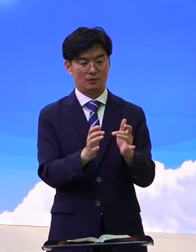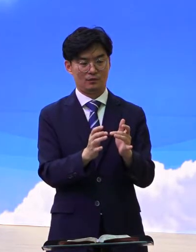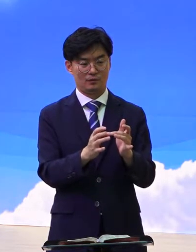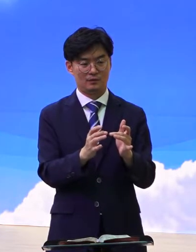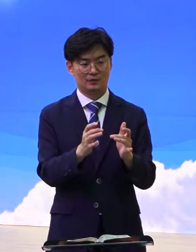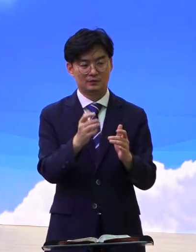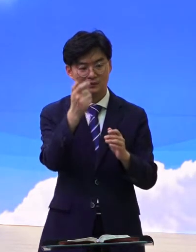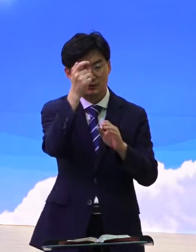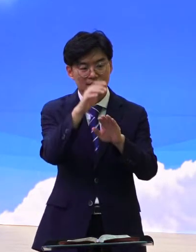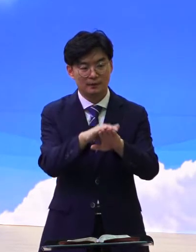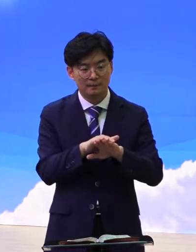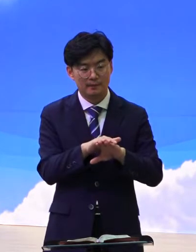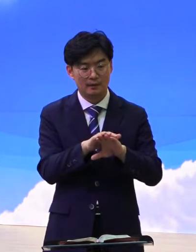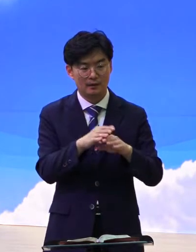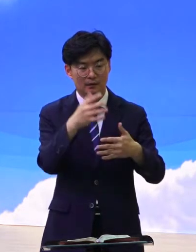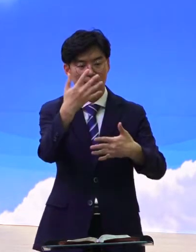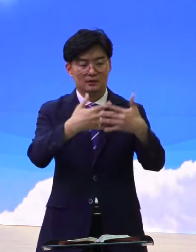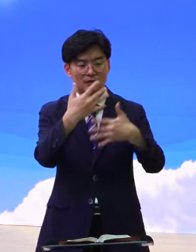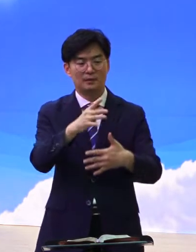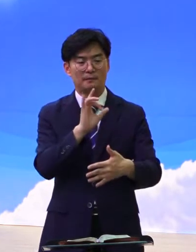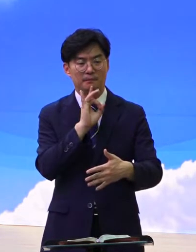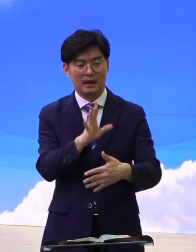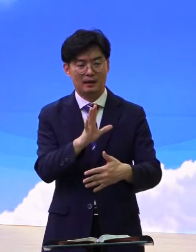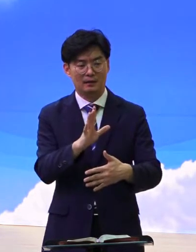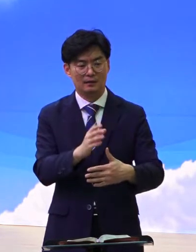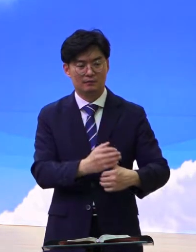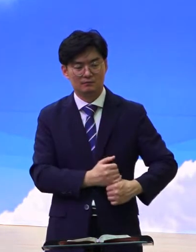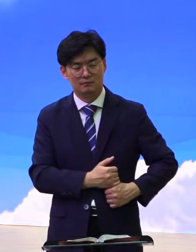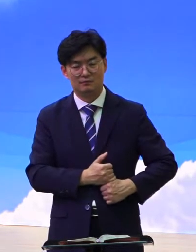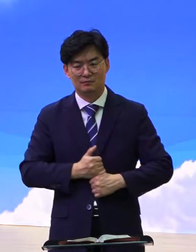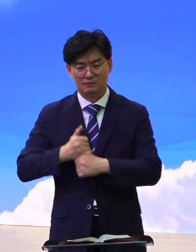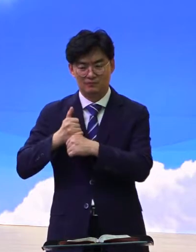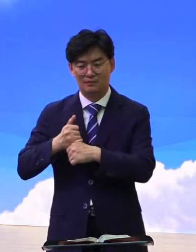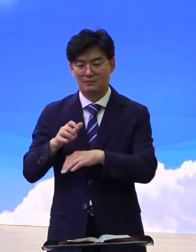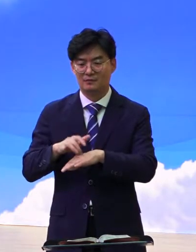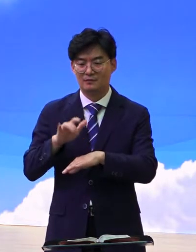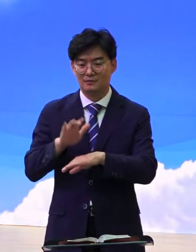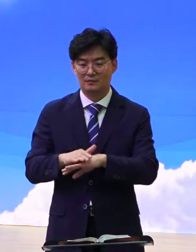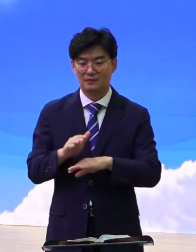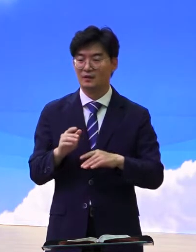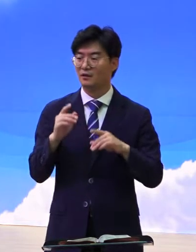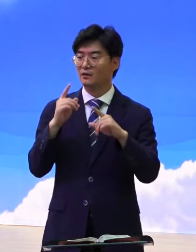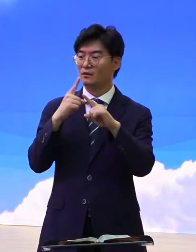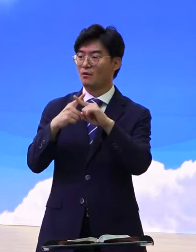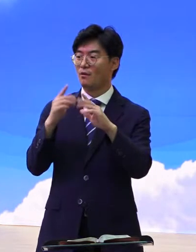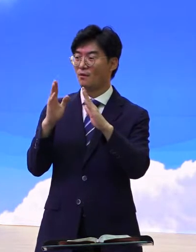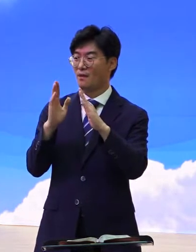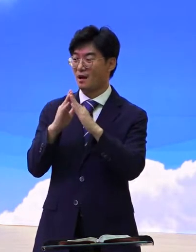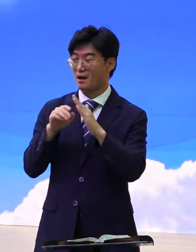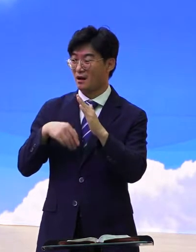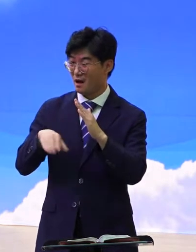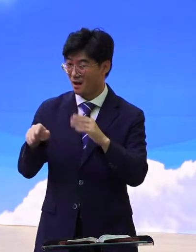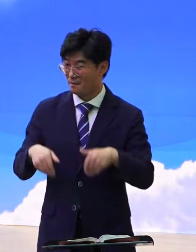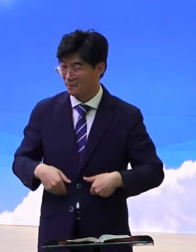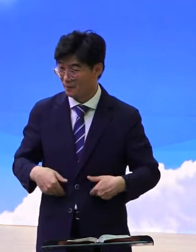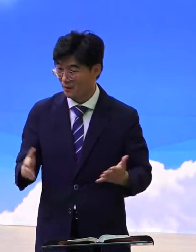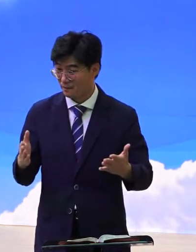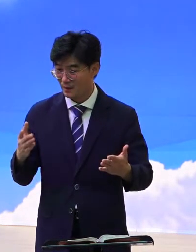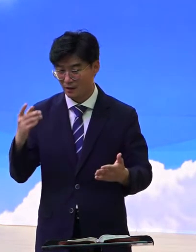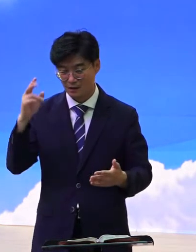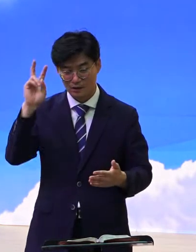사람도 많아졌습니다. 주일에 꼭 교회에 와서 예배 드려야 하나, 그렇지 않아도 되지 않는가라고